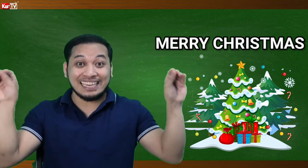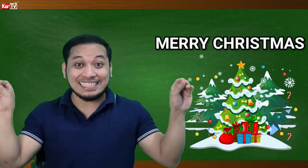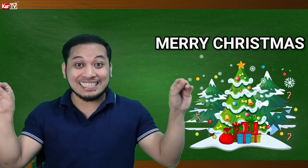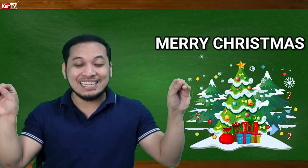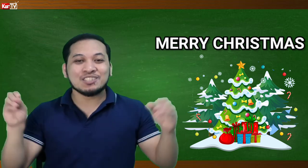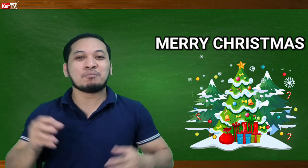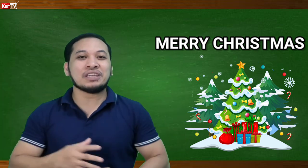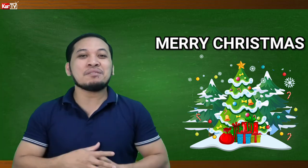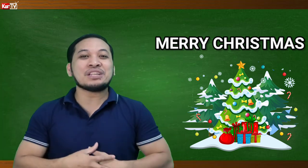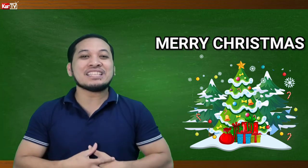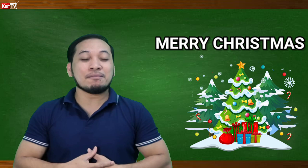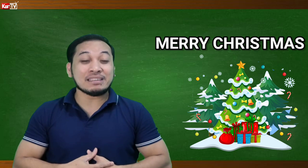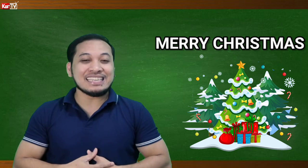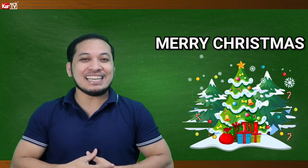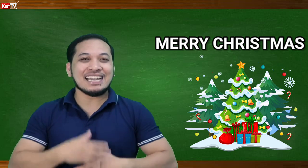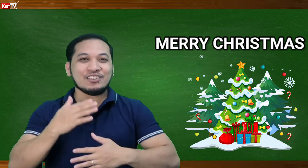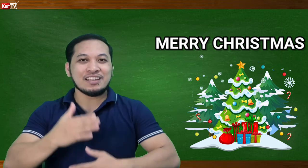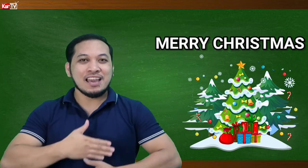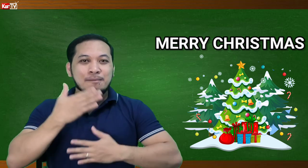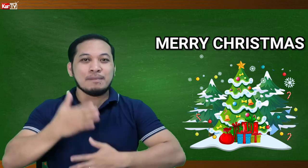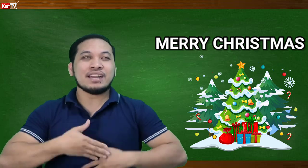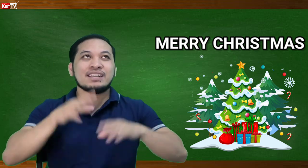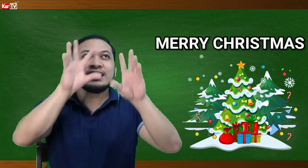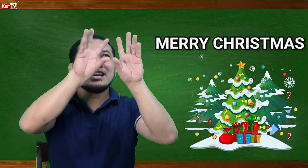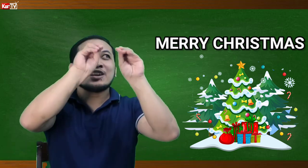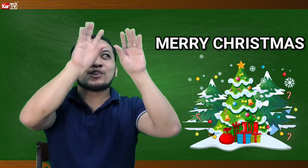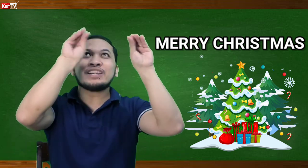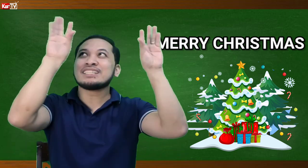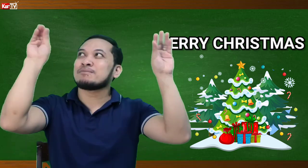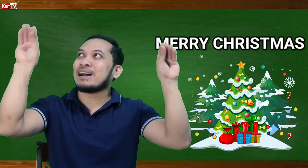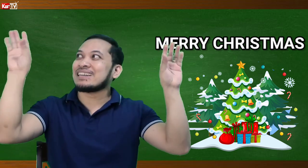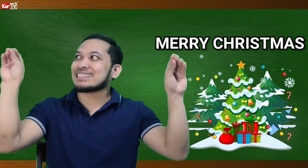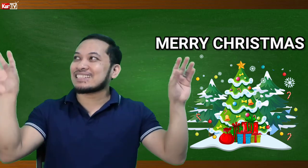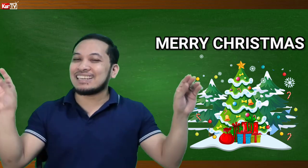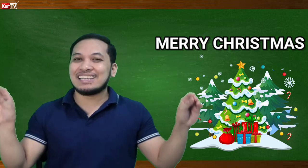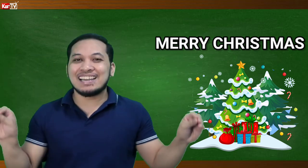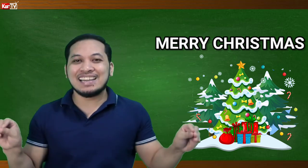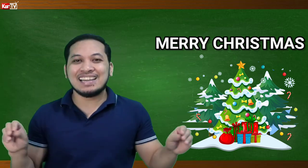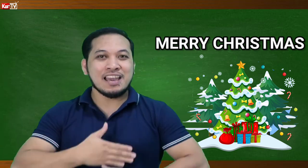lights. So pwede mo rin silang batiin ng ganun, Merry Christmas. Ayan.